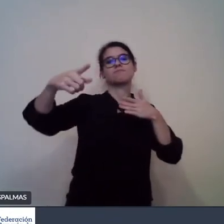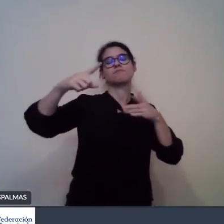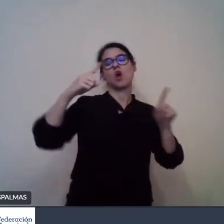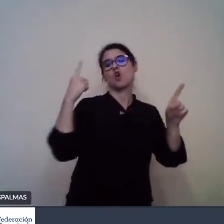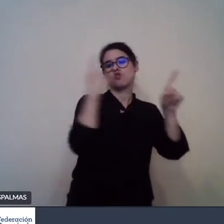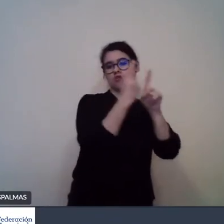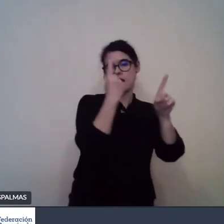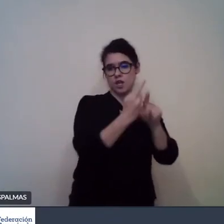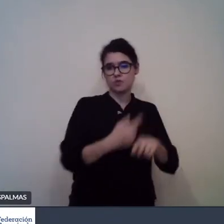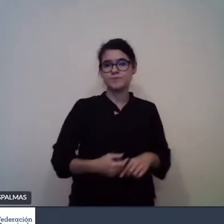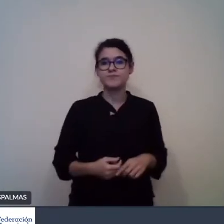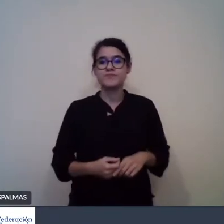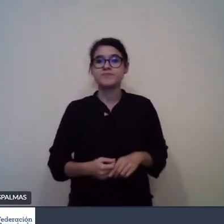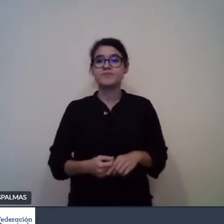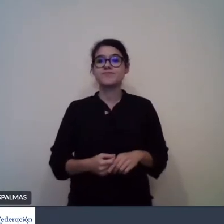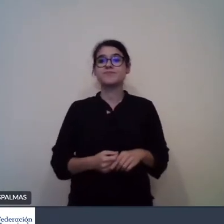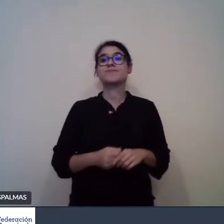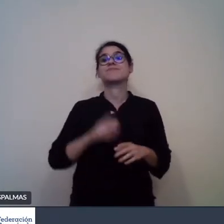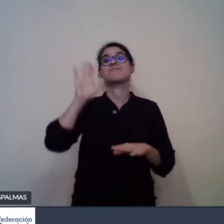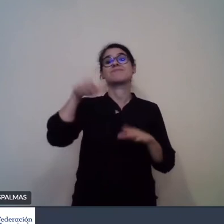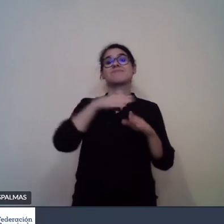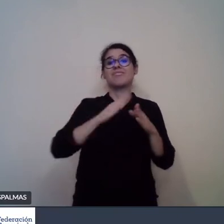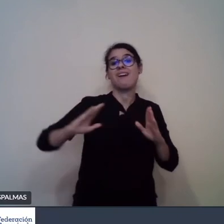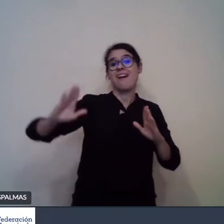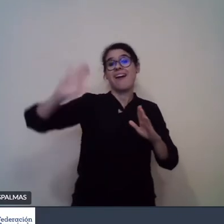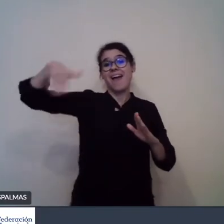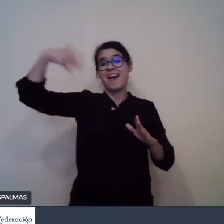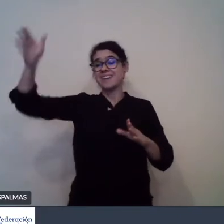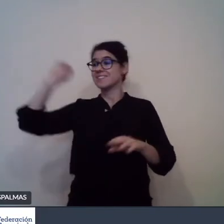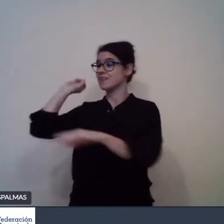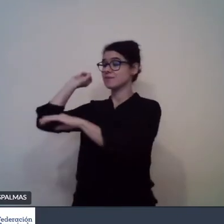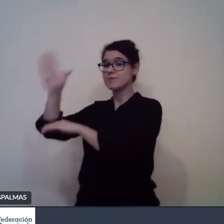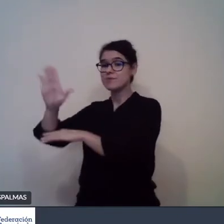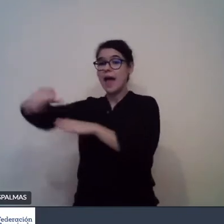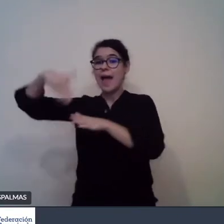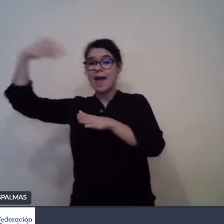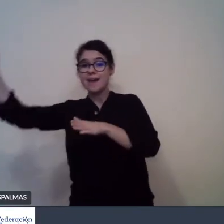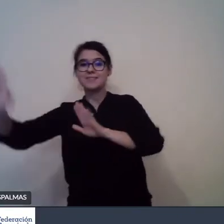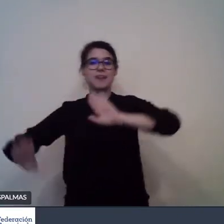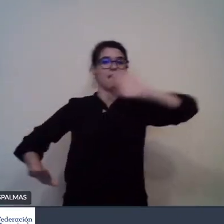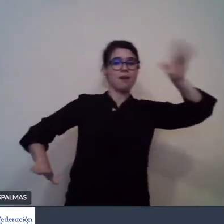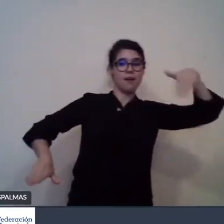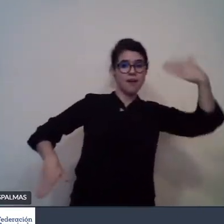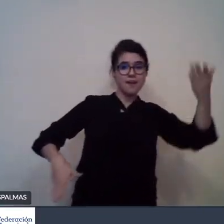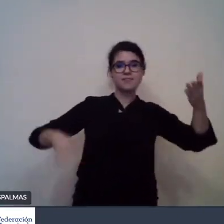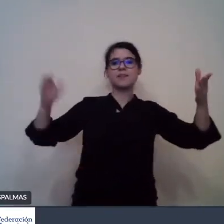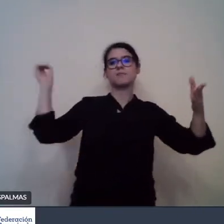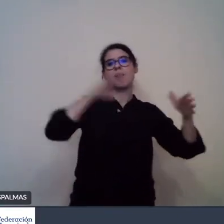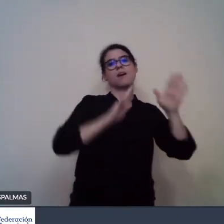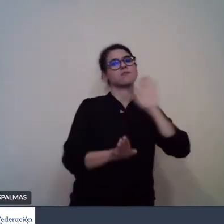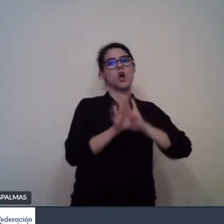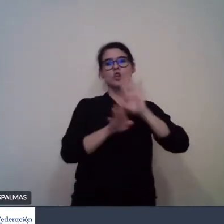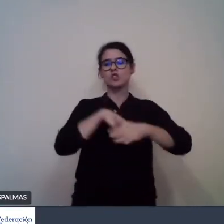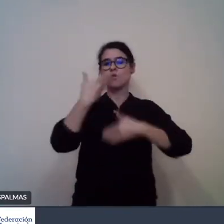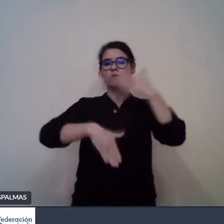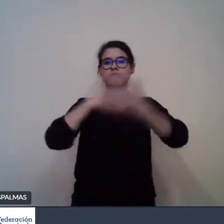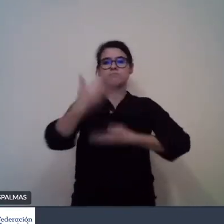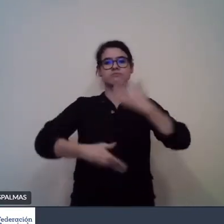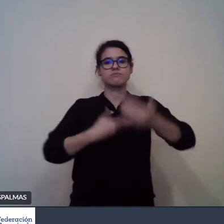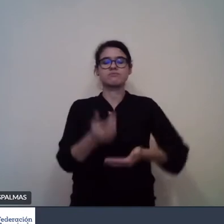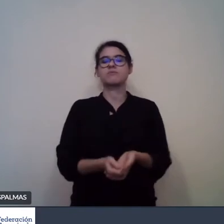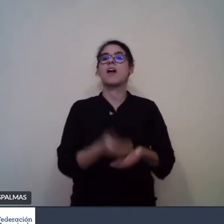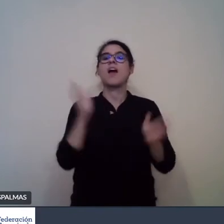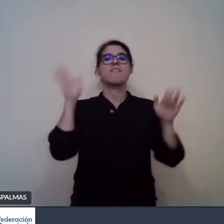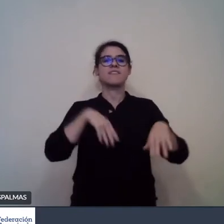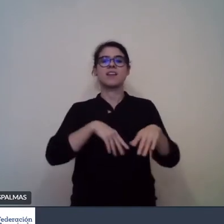a Valdés y Valaro, extra pass, seguir jugando, extra pass, y bueno, tira con un segundo. Y